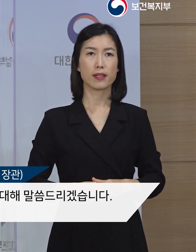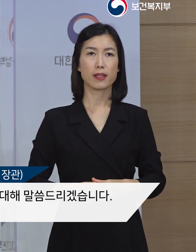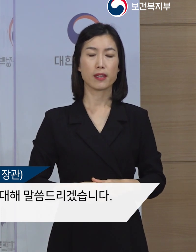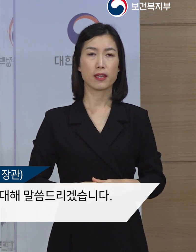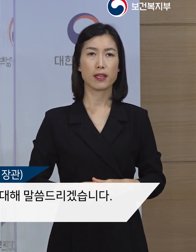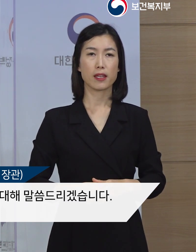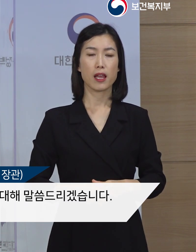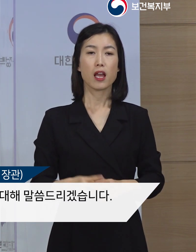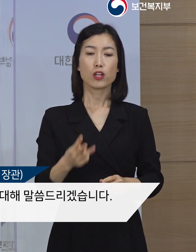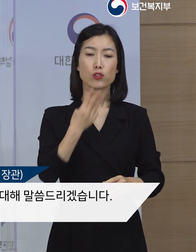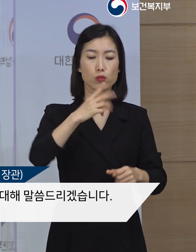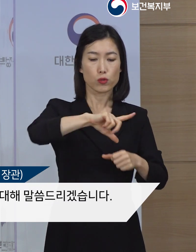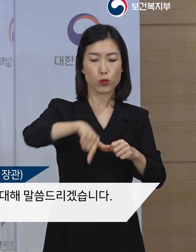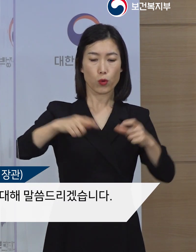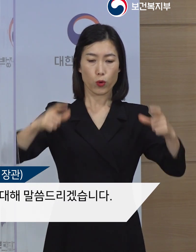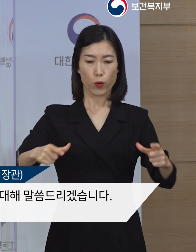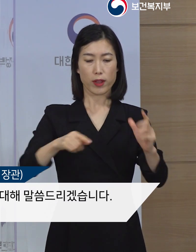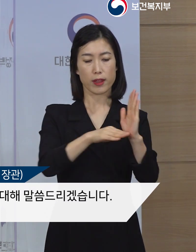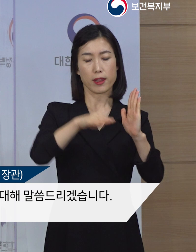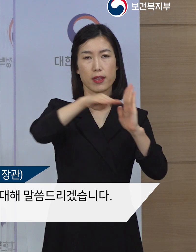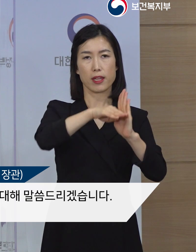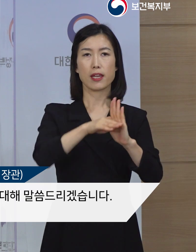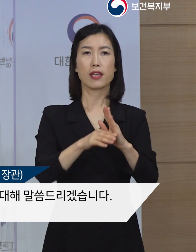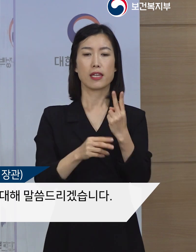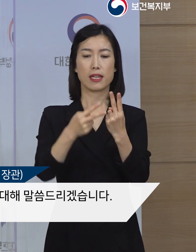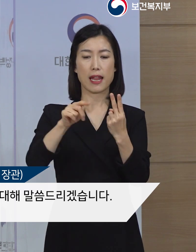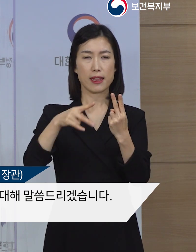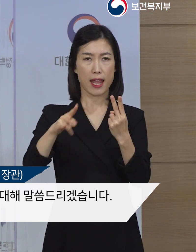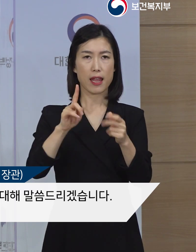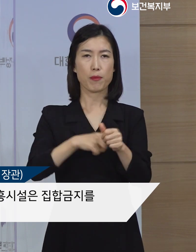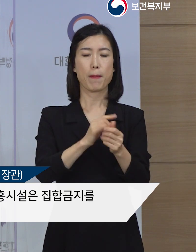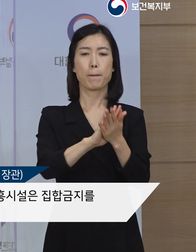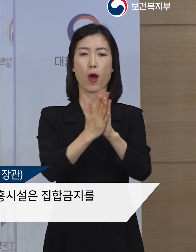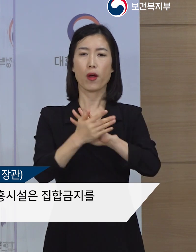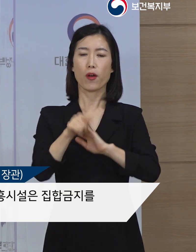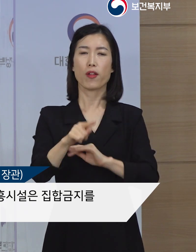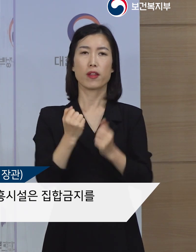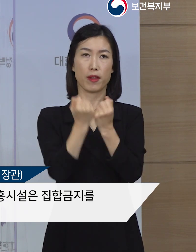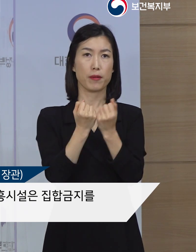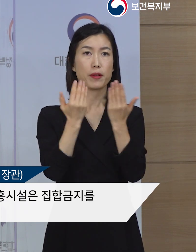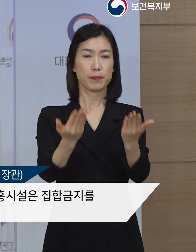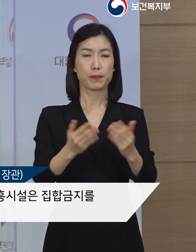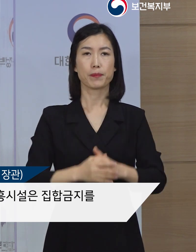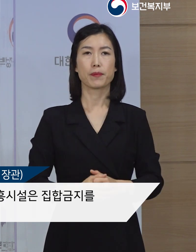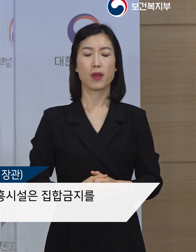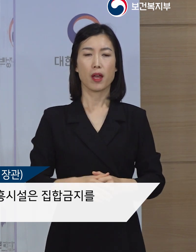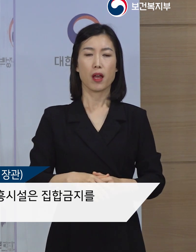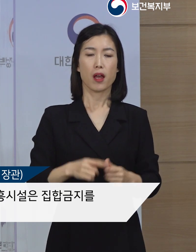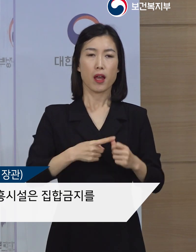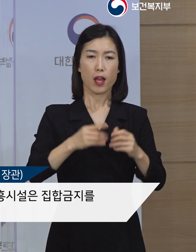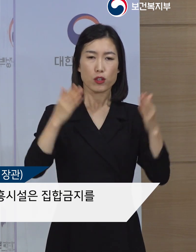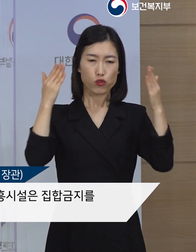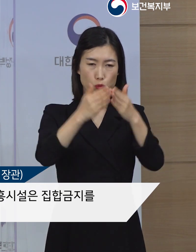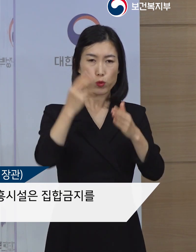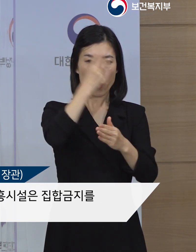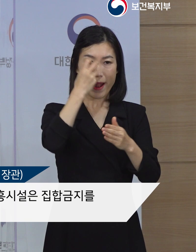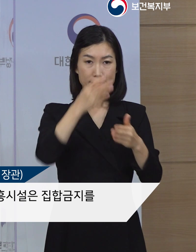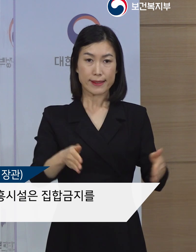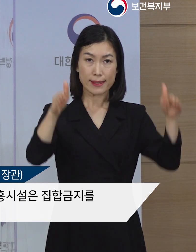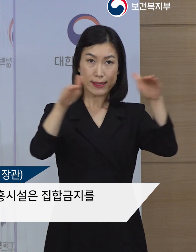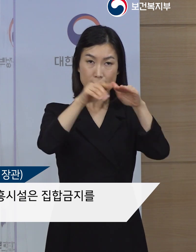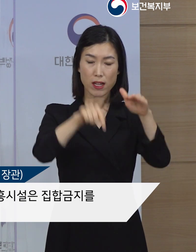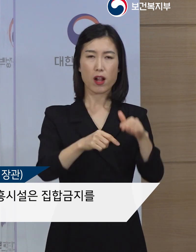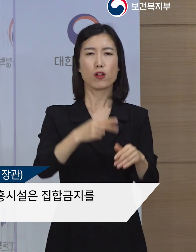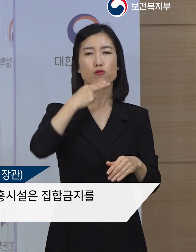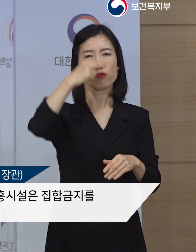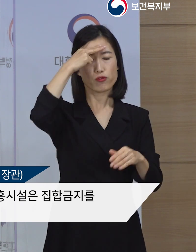수도권의 2단계 객상에 따라 변화되는 점에 대해 말씀드리겠습니다. 먼저 중점관리시설 중 클럽,